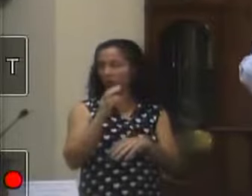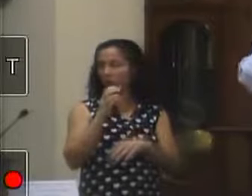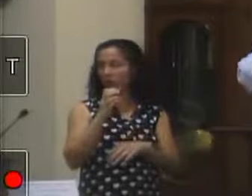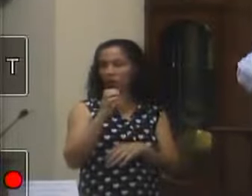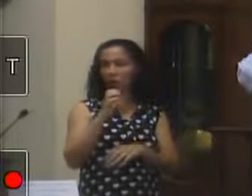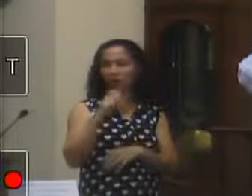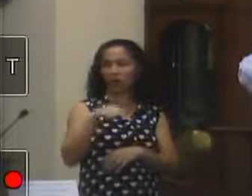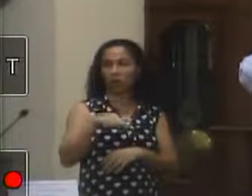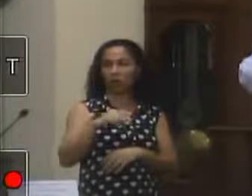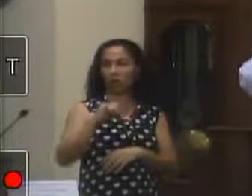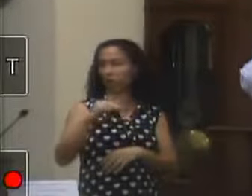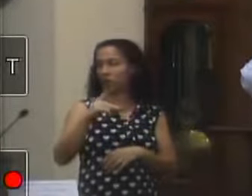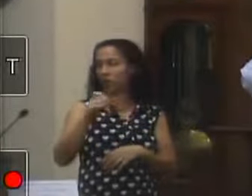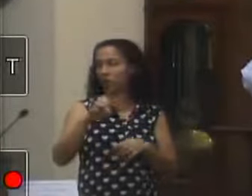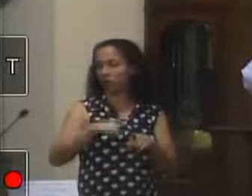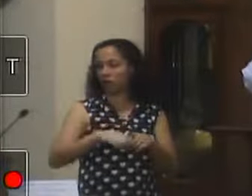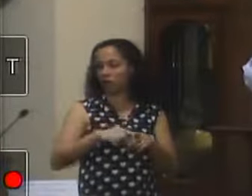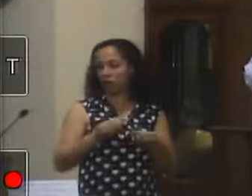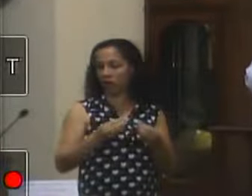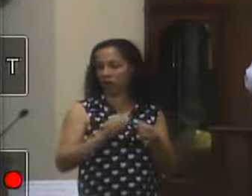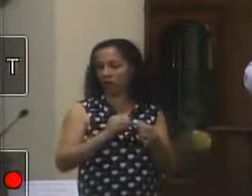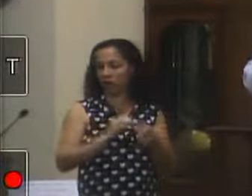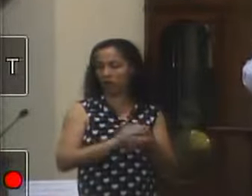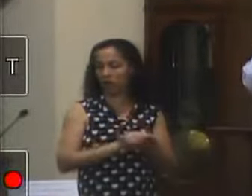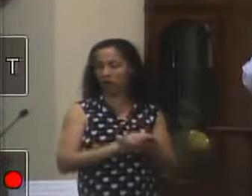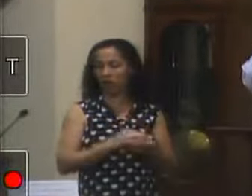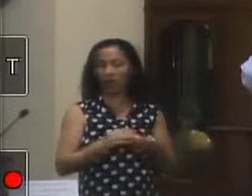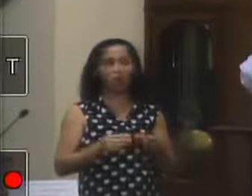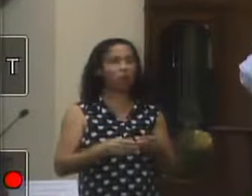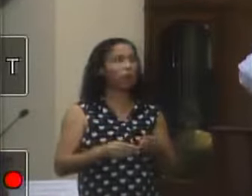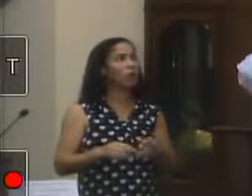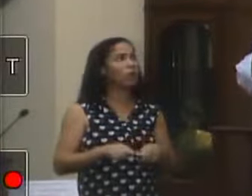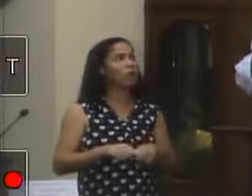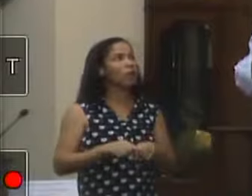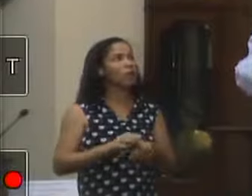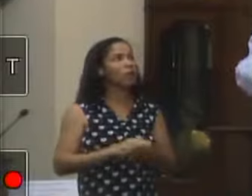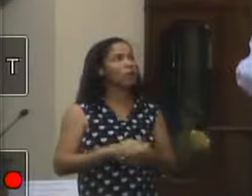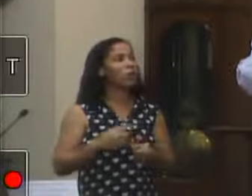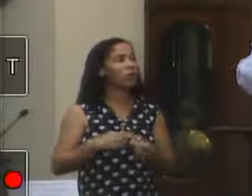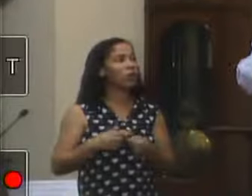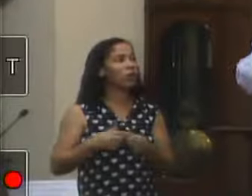água, arrebentou em dois pontos. Próximo à oficina do Eduardo, na subida do bairro